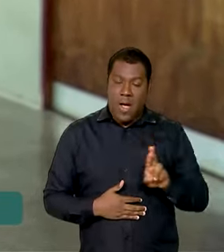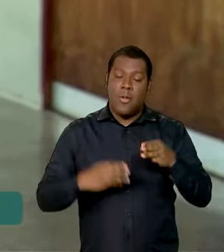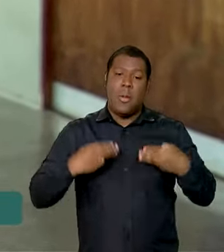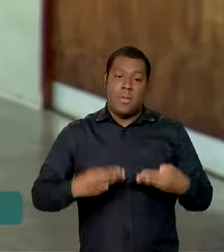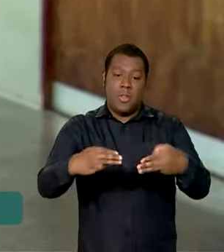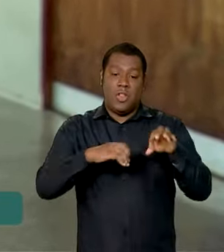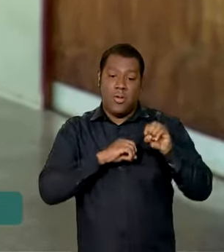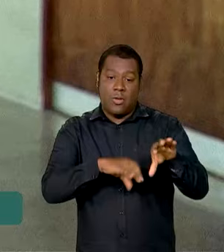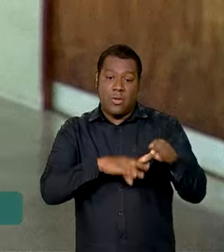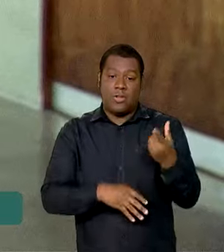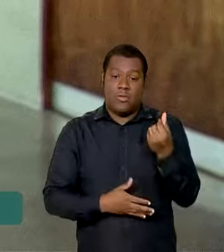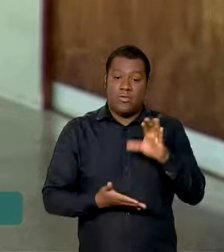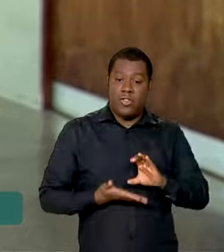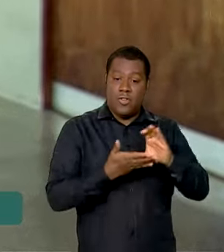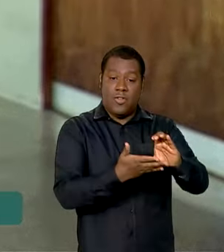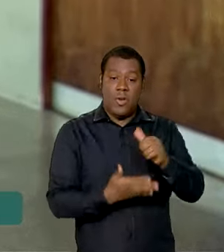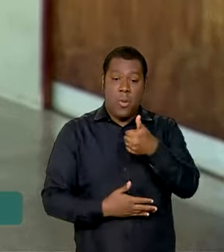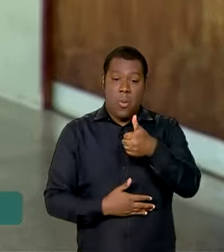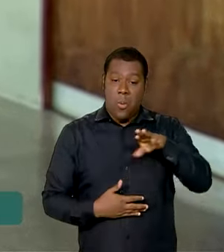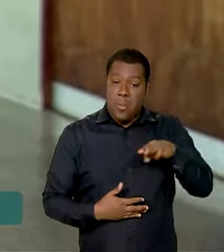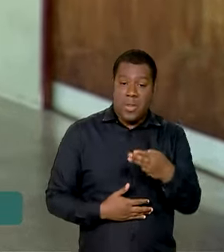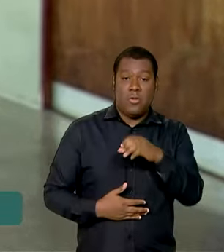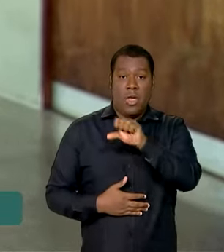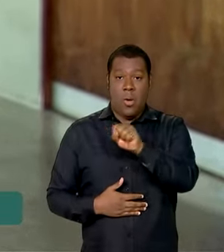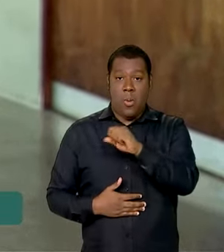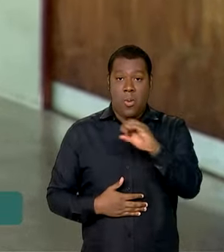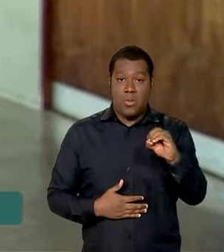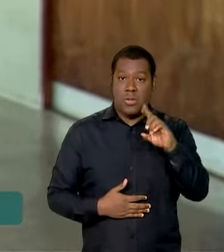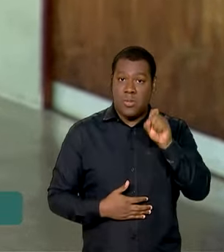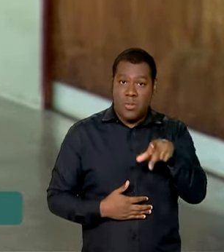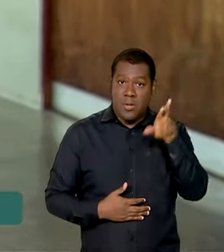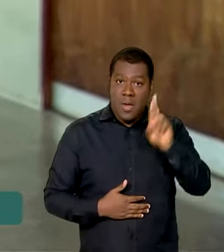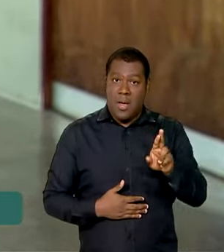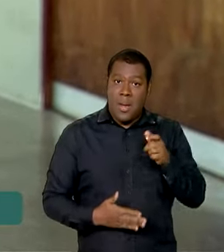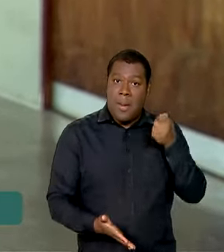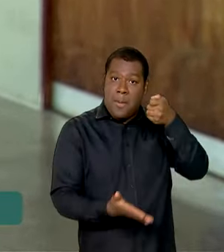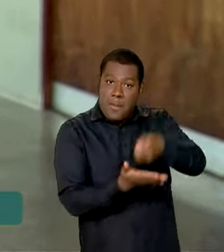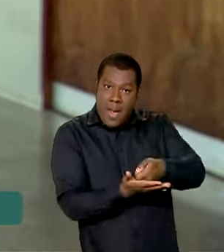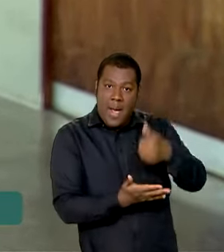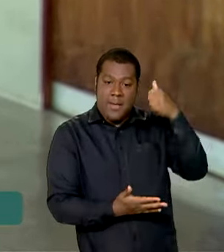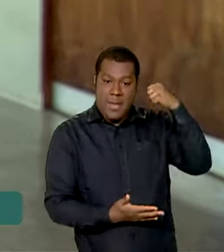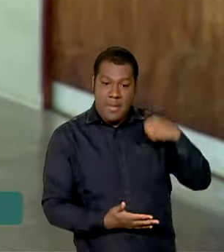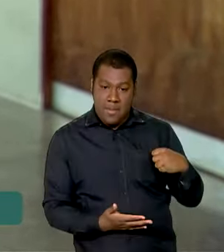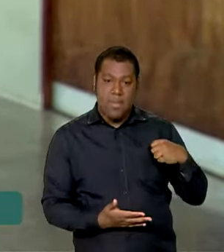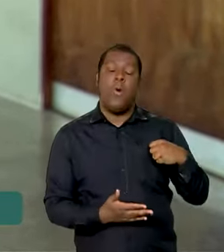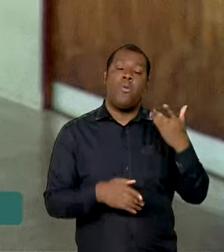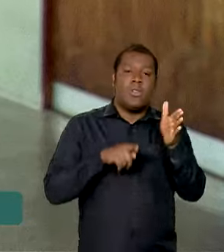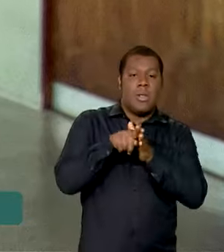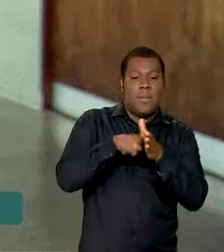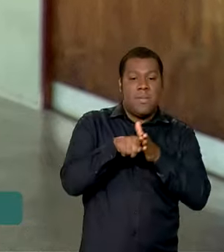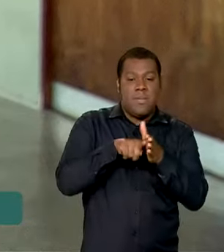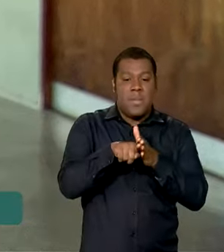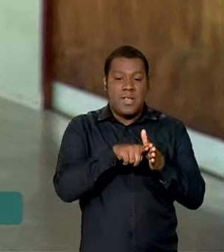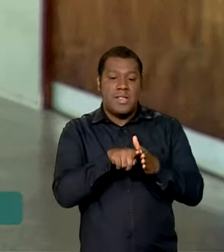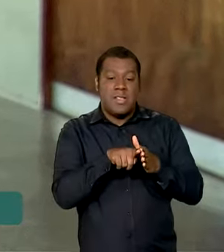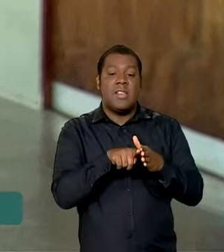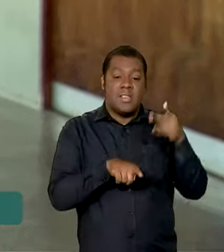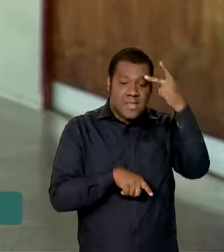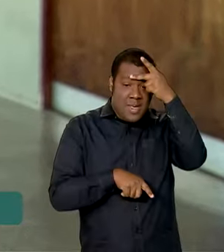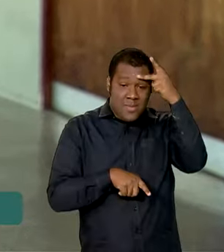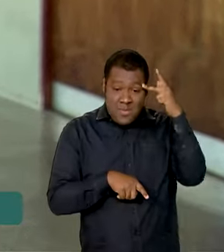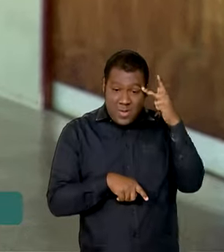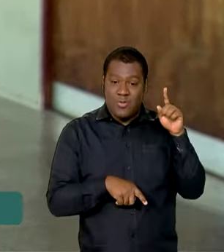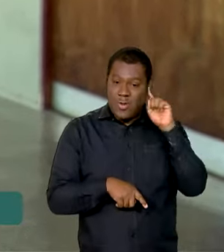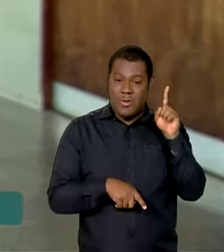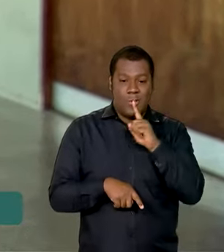destinou 1 milhão e 800 mil reais para o pagamento de bolsas de estudo e pesquisa para pessoas surdas.